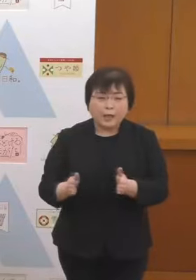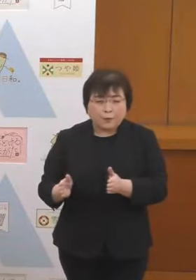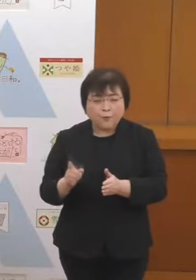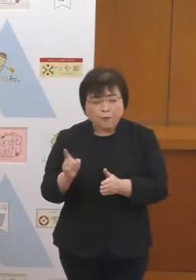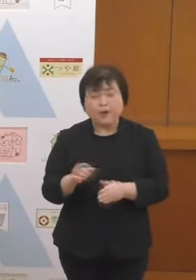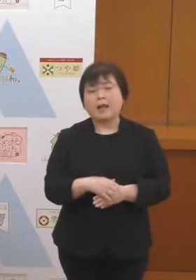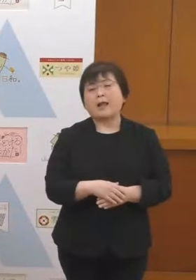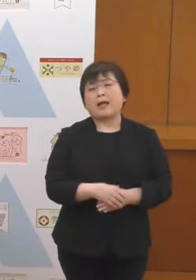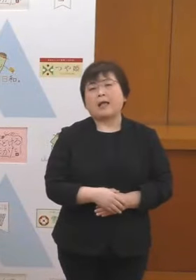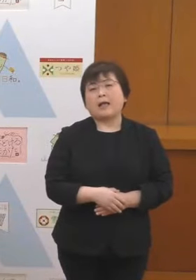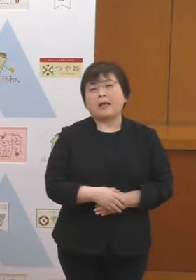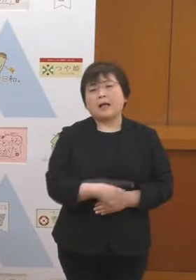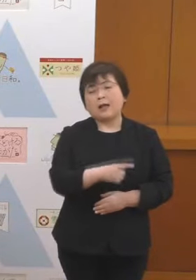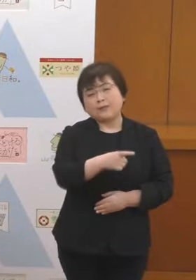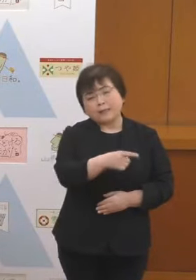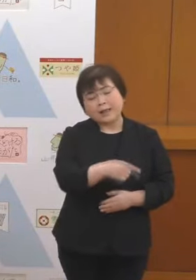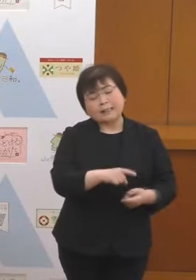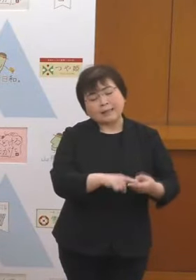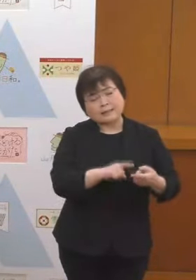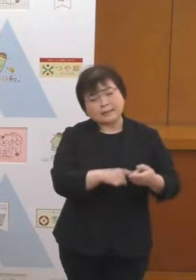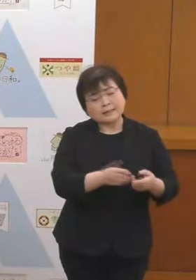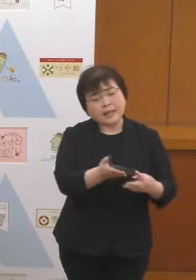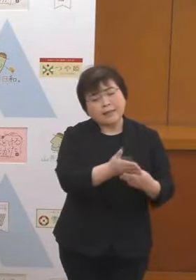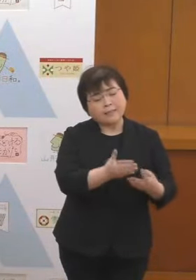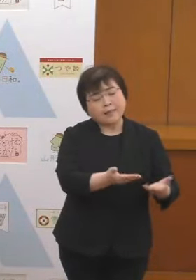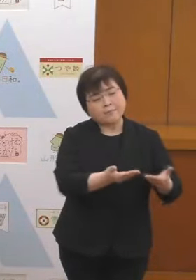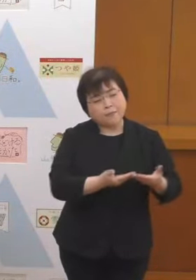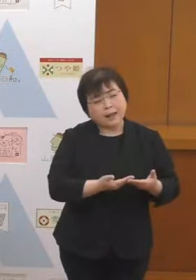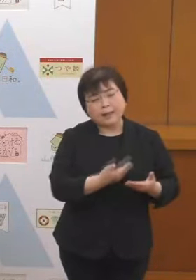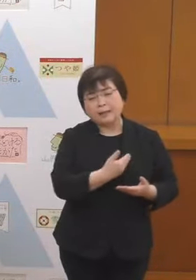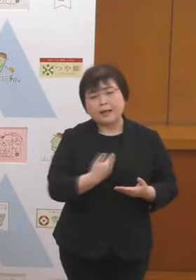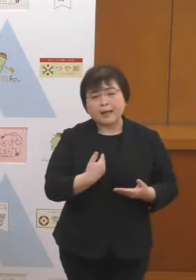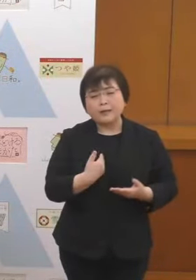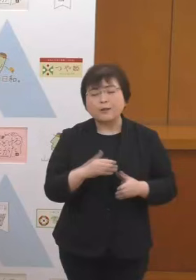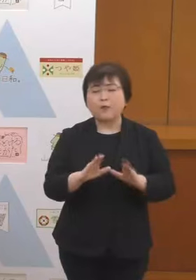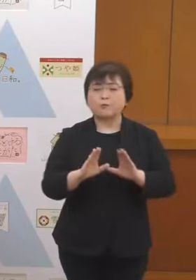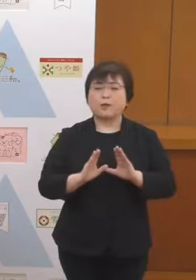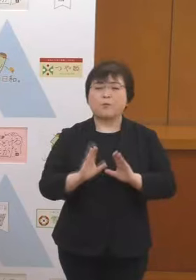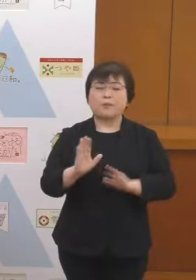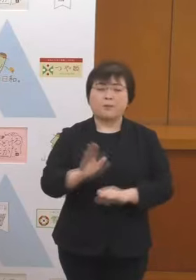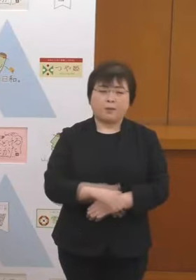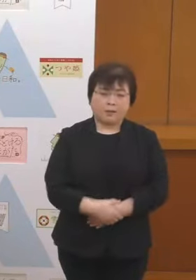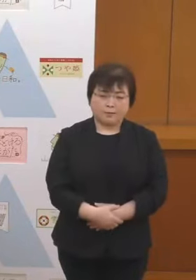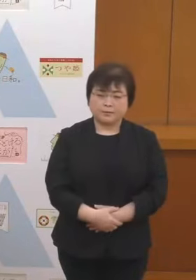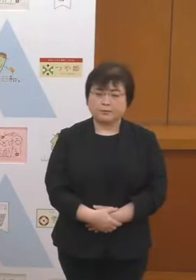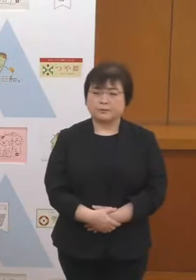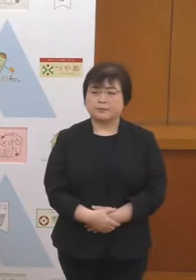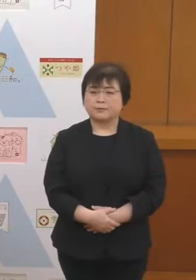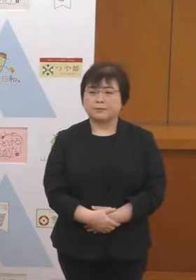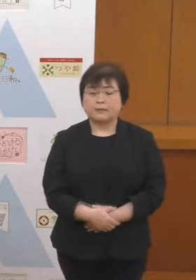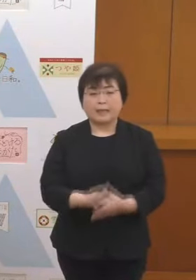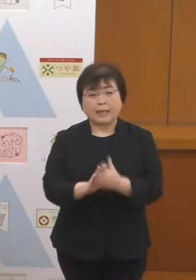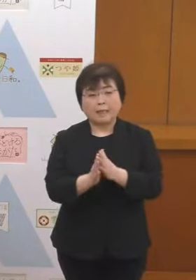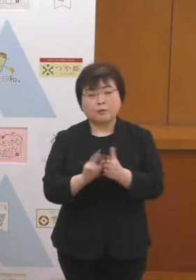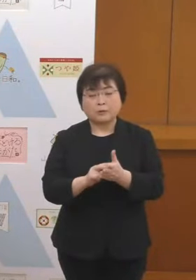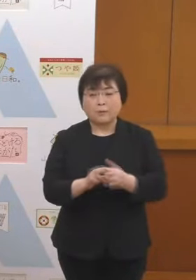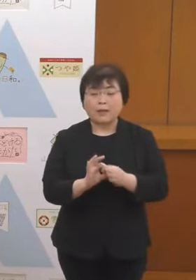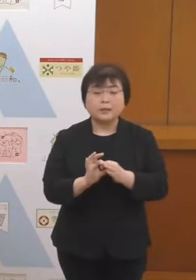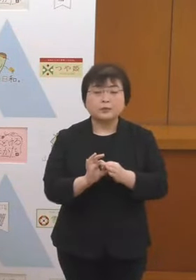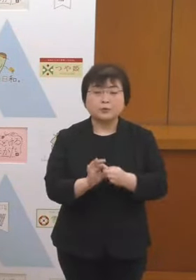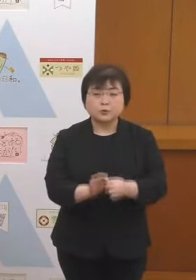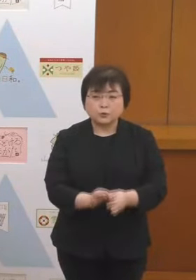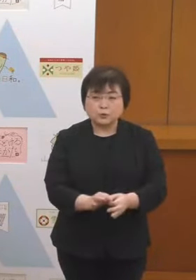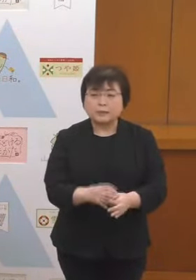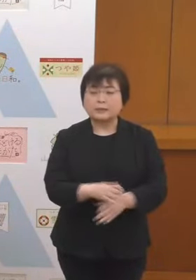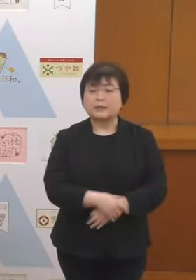電力において適切にご断いいたものと受け止めておりますえ件としましては引き続き